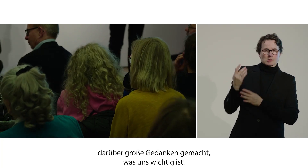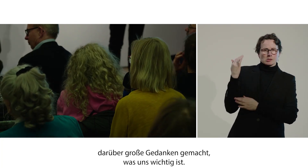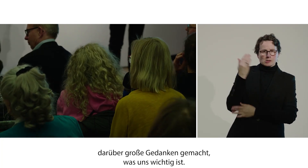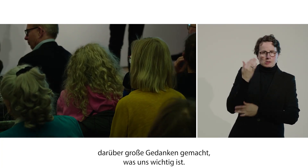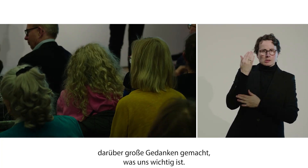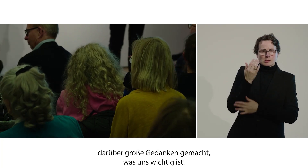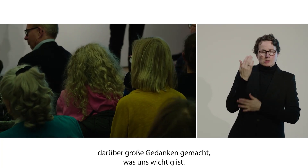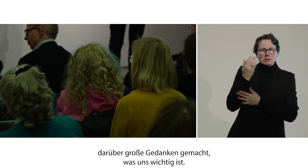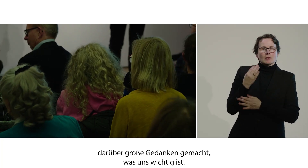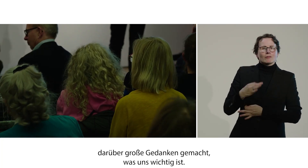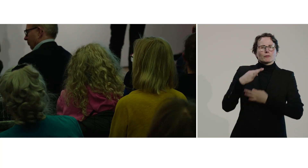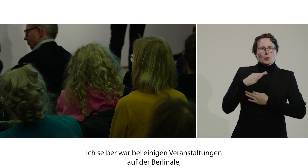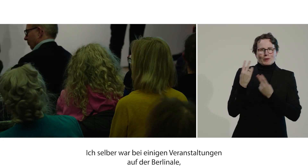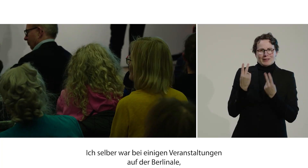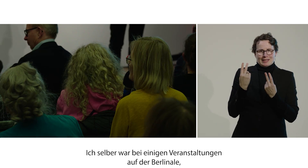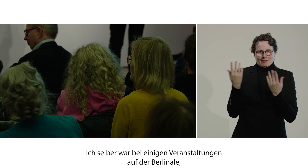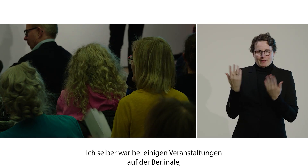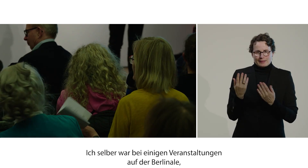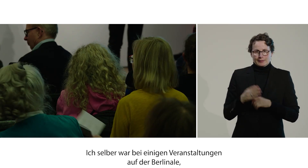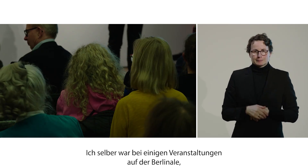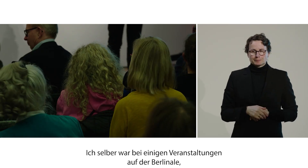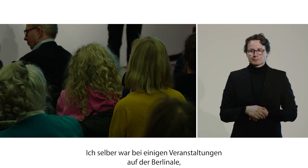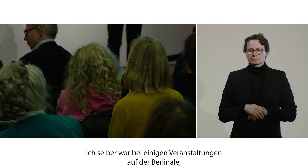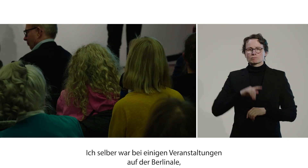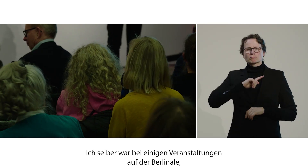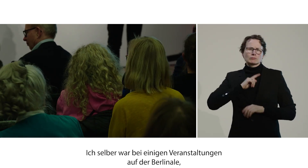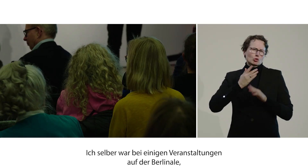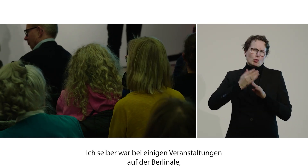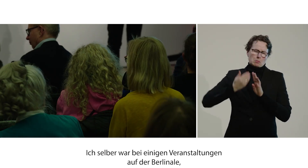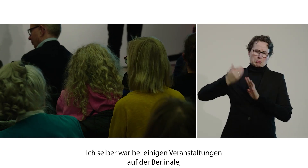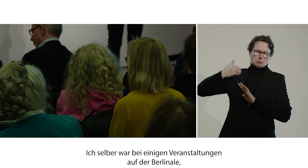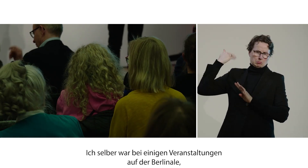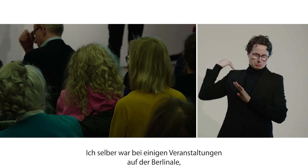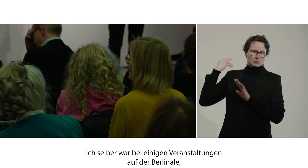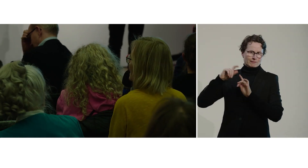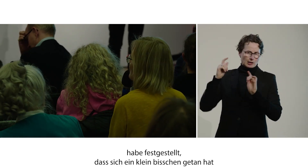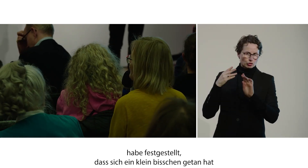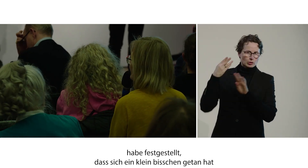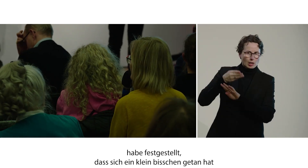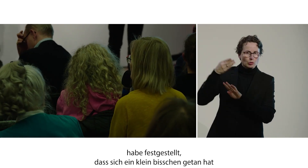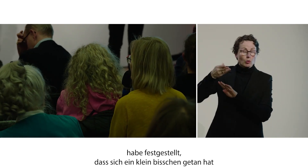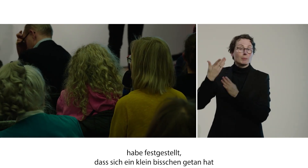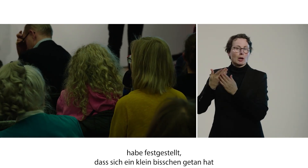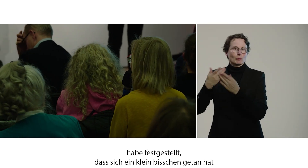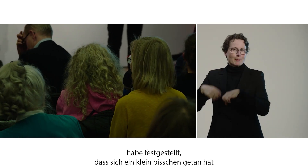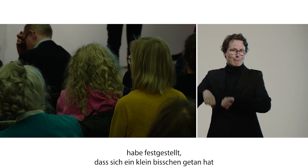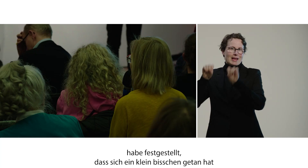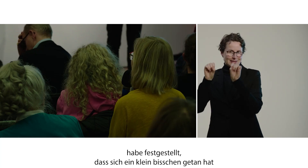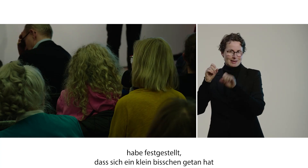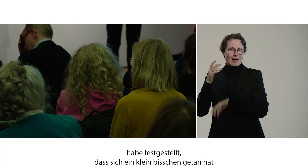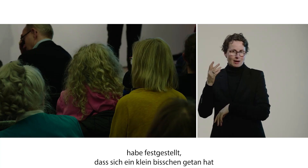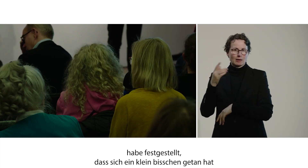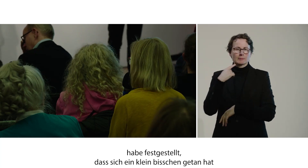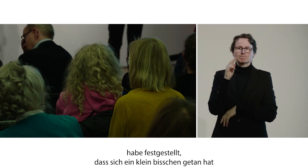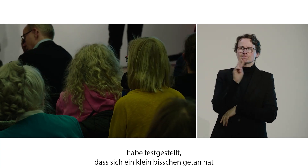gemacht, was uns wichtig ist. Ich selber war bei einigen Veranstaltungen auf der Berlinale, habe festgestellt, dass sich